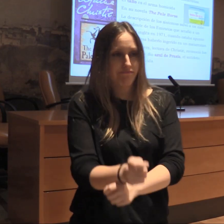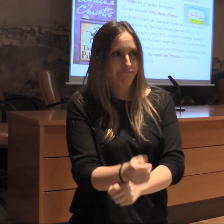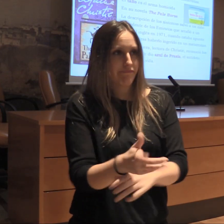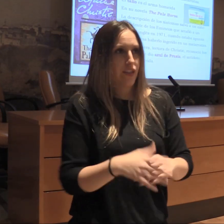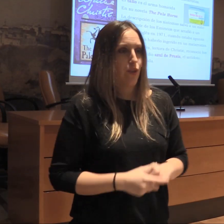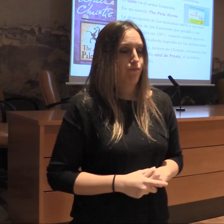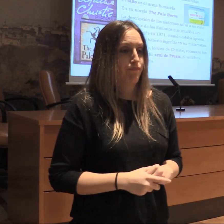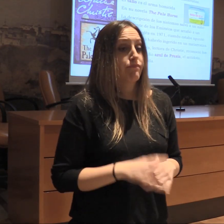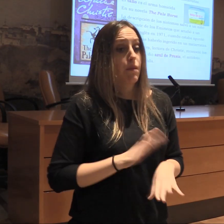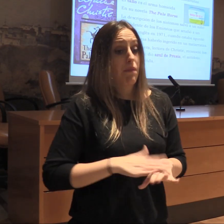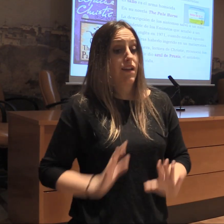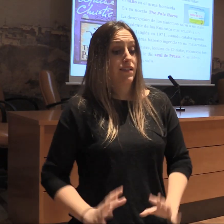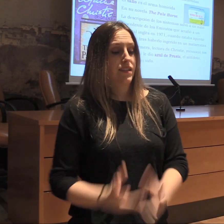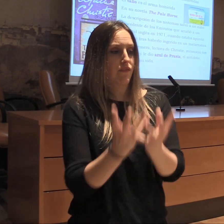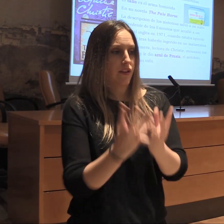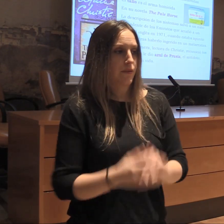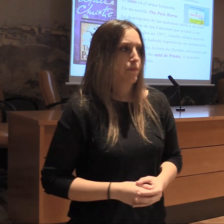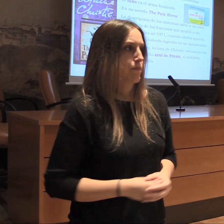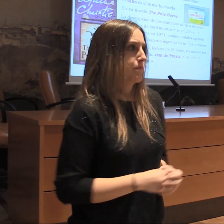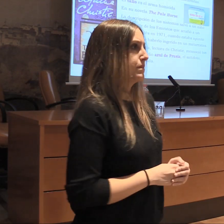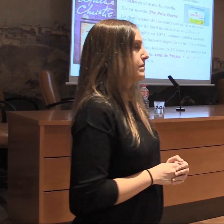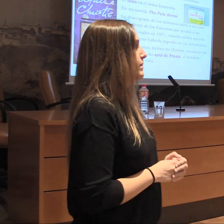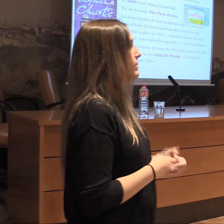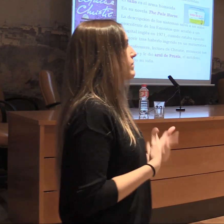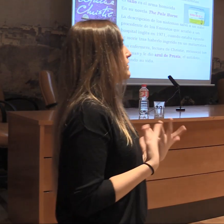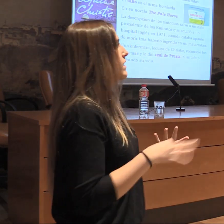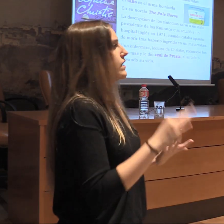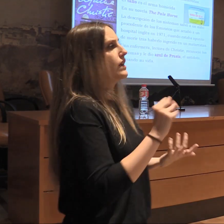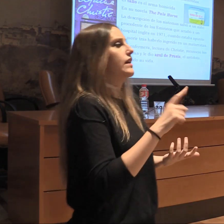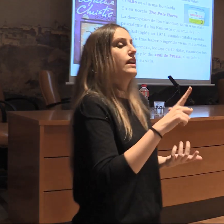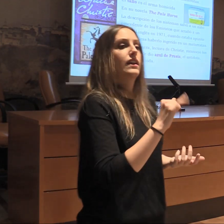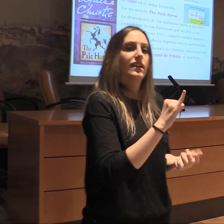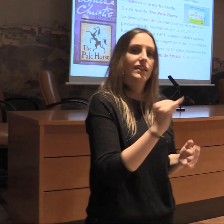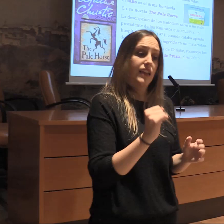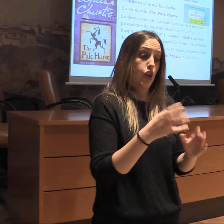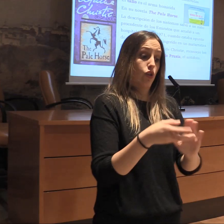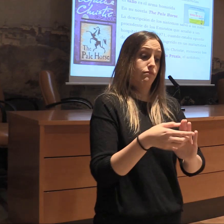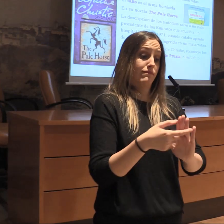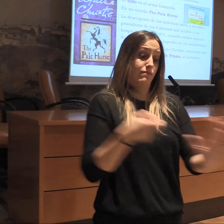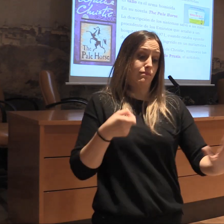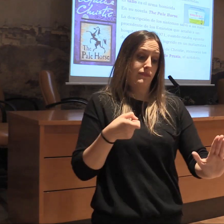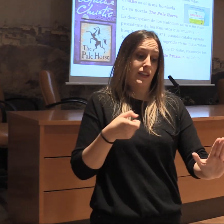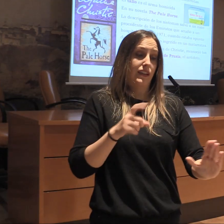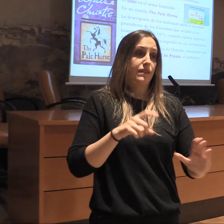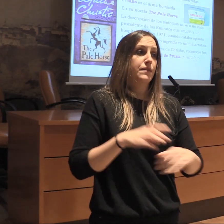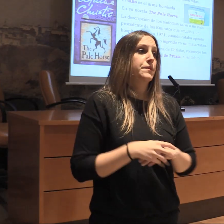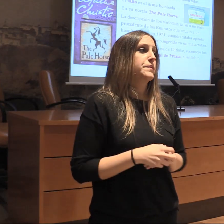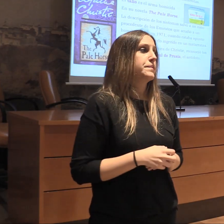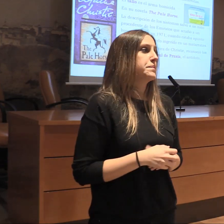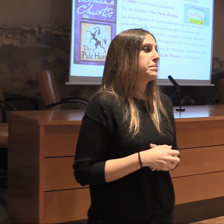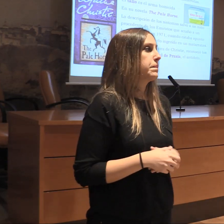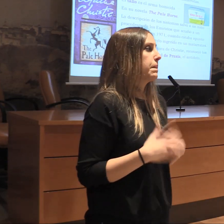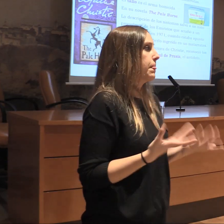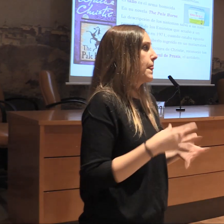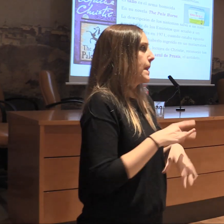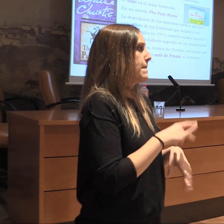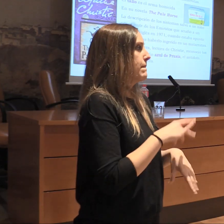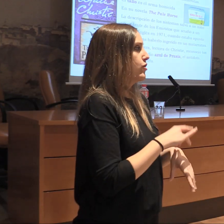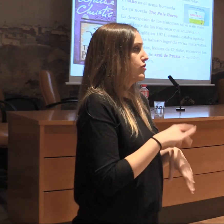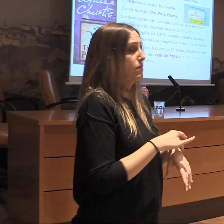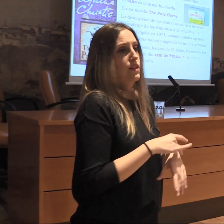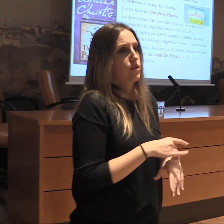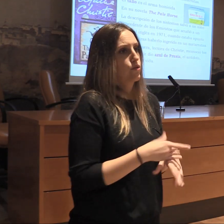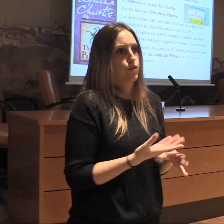que forma, bueno, que secuestra el talio del organismo y se excreta para que no sea tóxico. Los médicos no